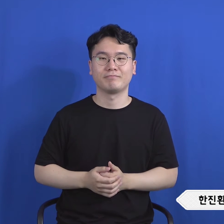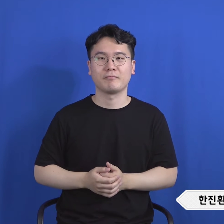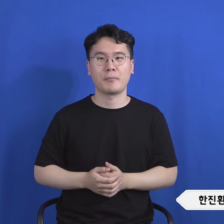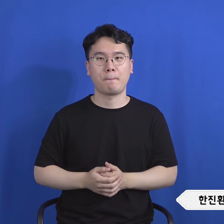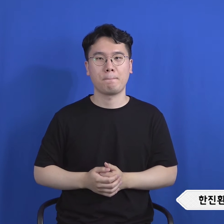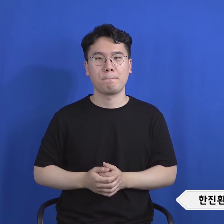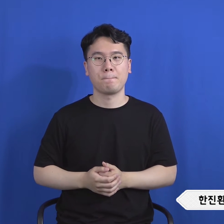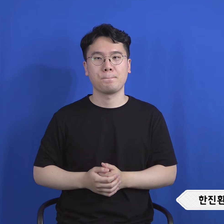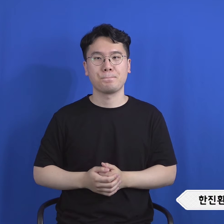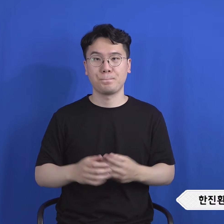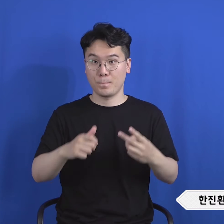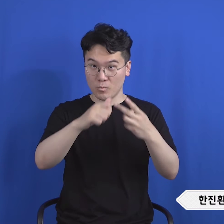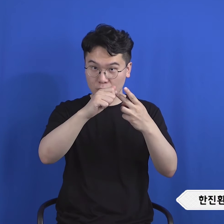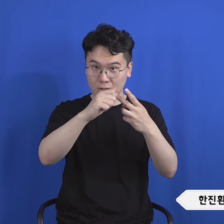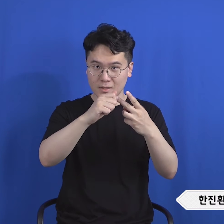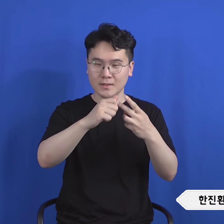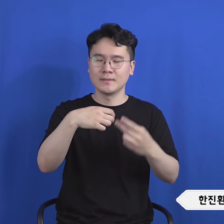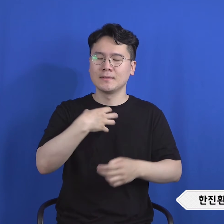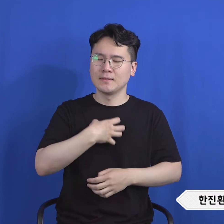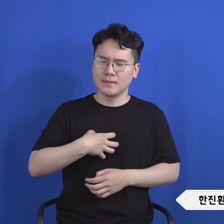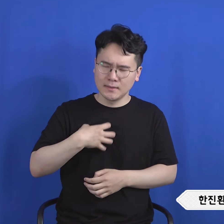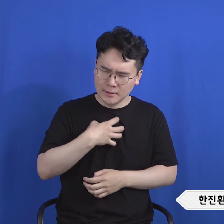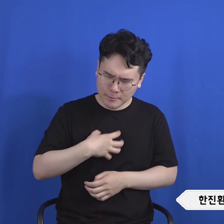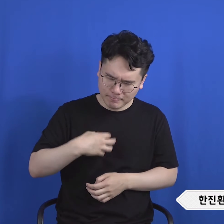둘째로는 근심으로부터 해방됩니다.